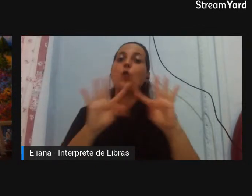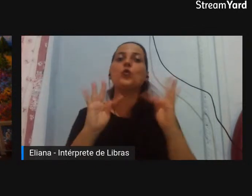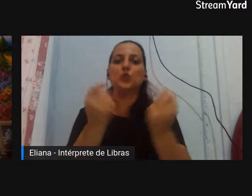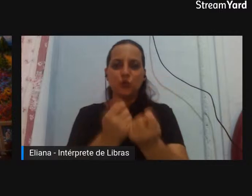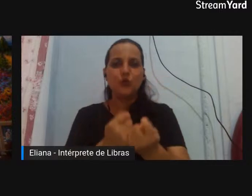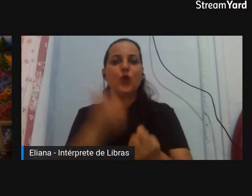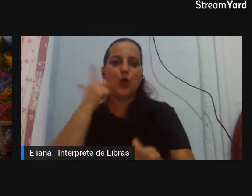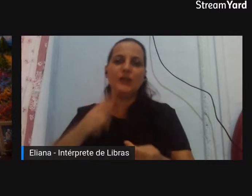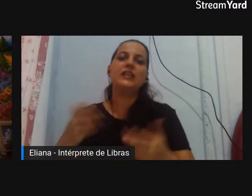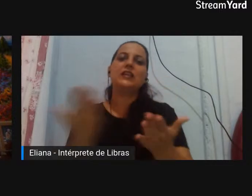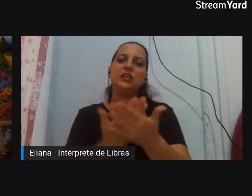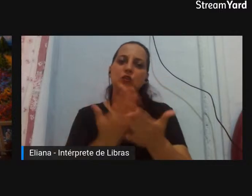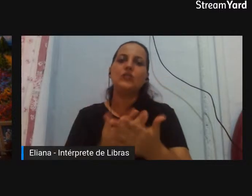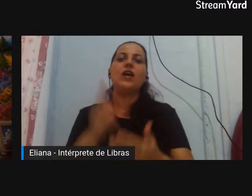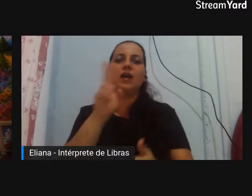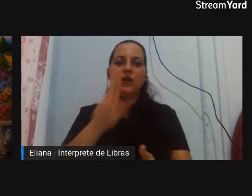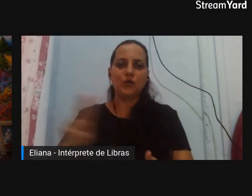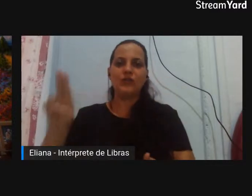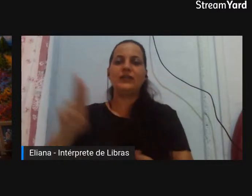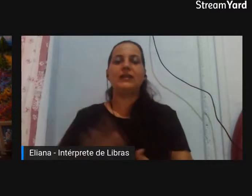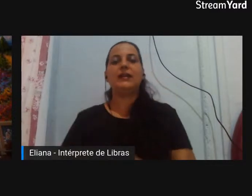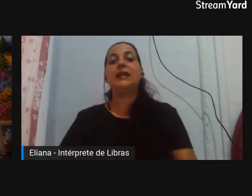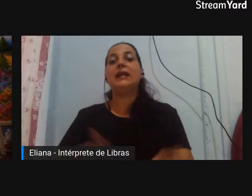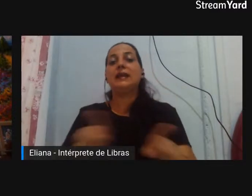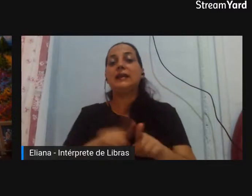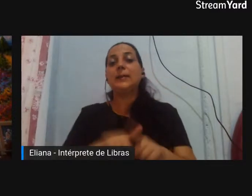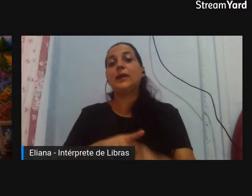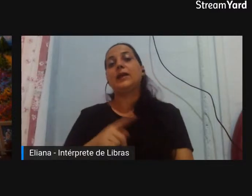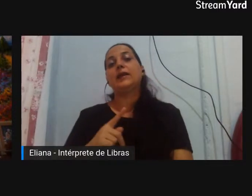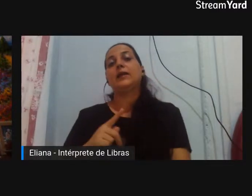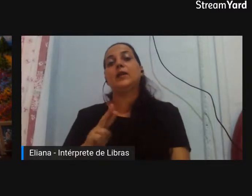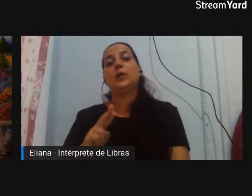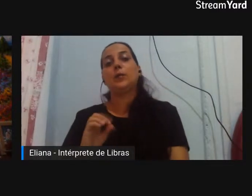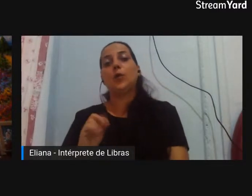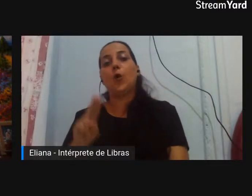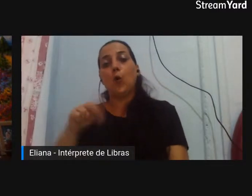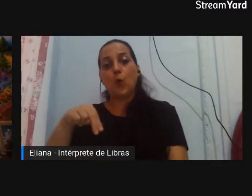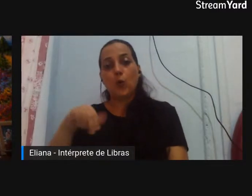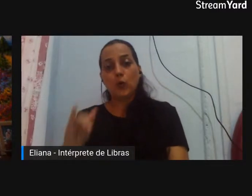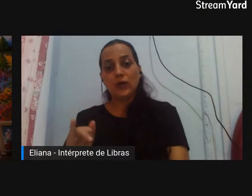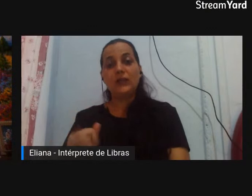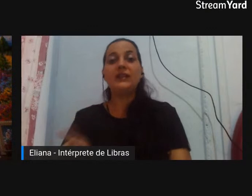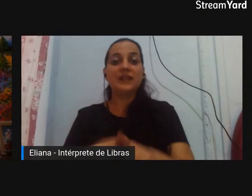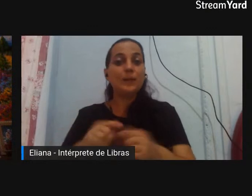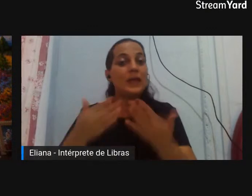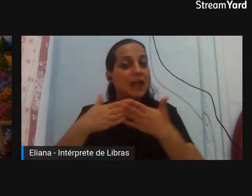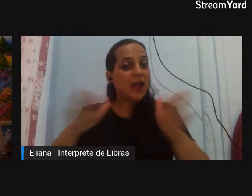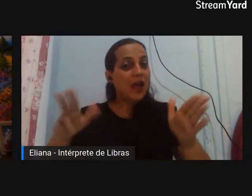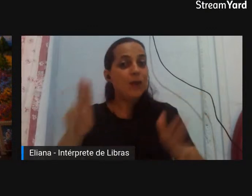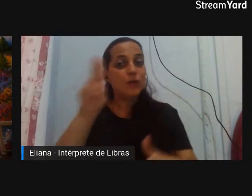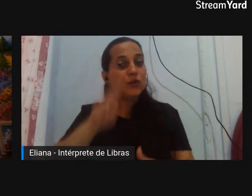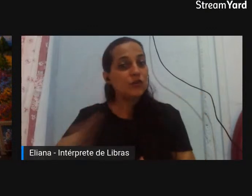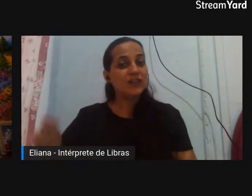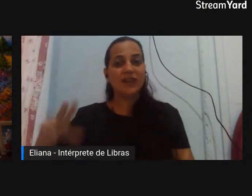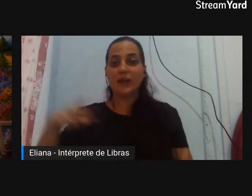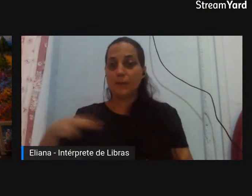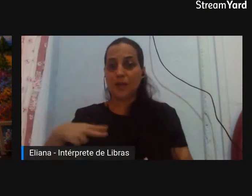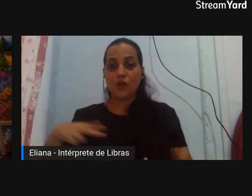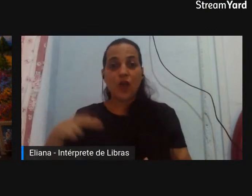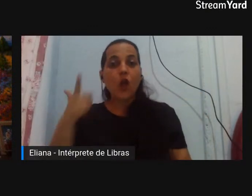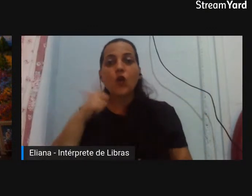ProUni abre em universidades privadas cerca de 1 milhão de